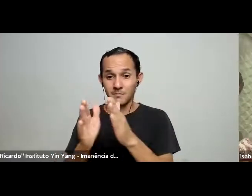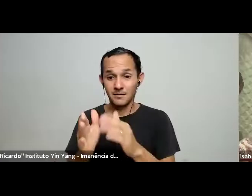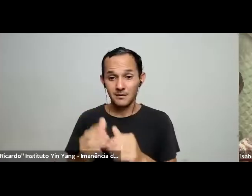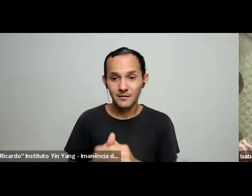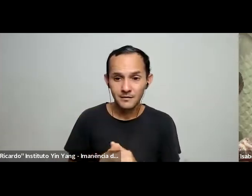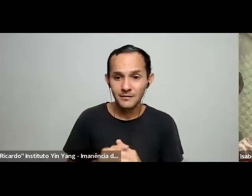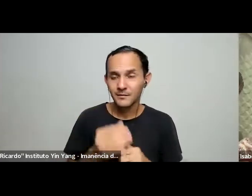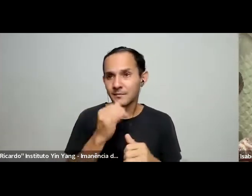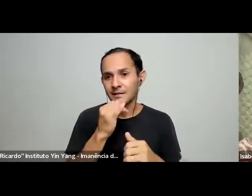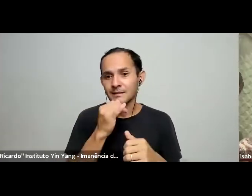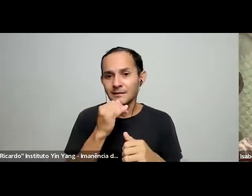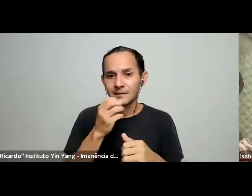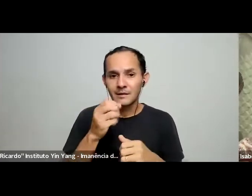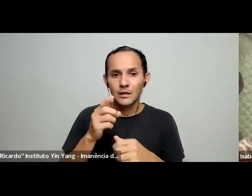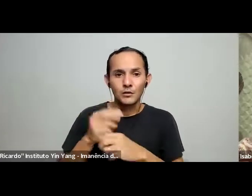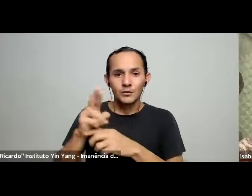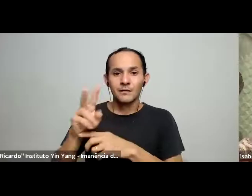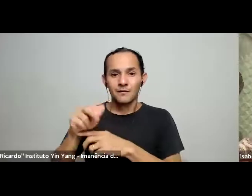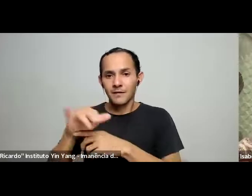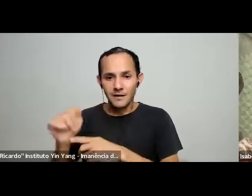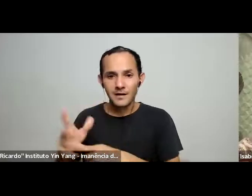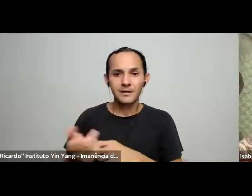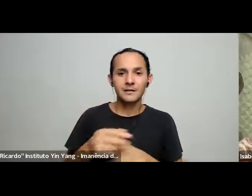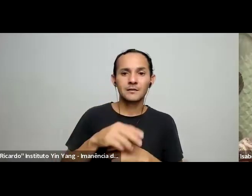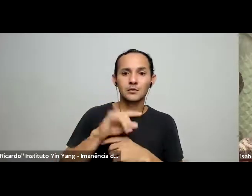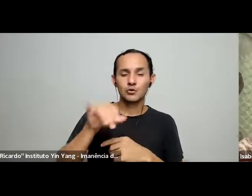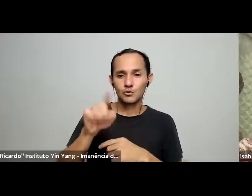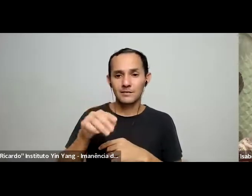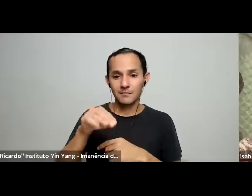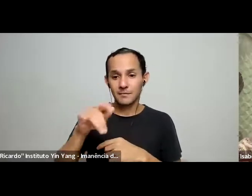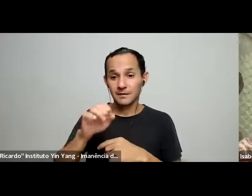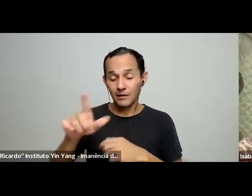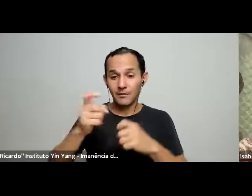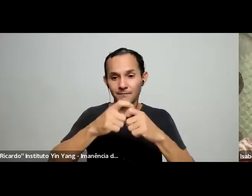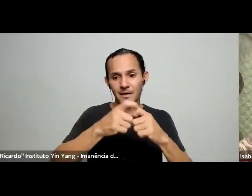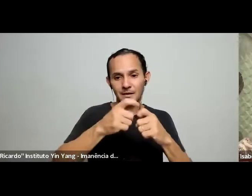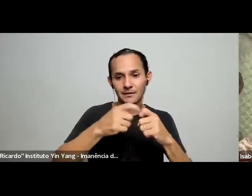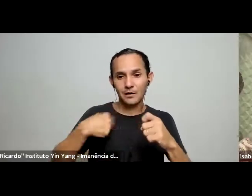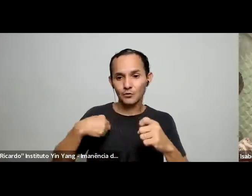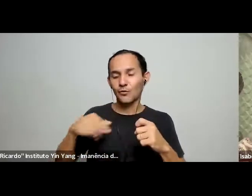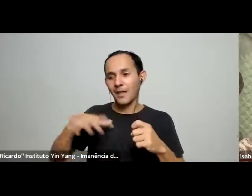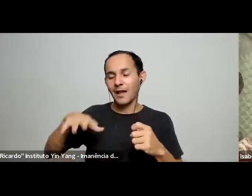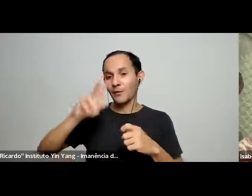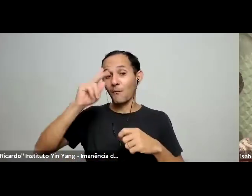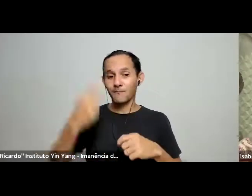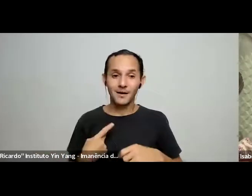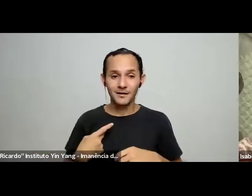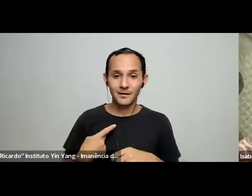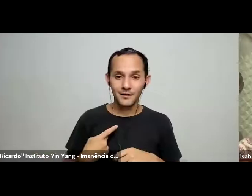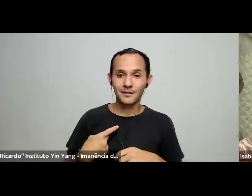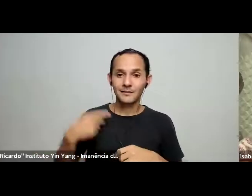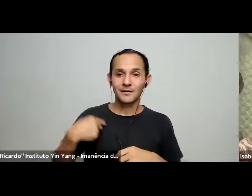no caso, doutora Vânia, doutor José Miguel, eles são médicos, eu sou da área de humanas. E eu transitei